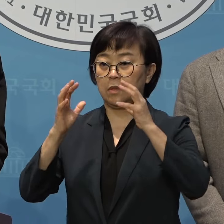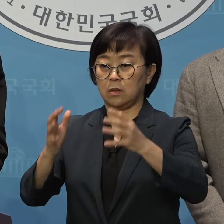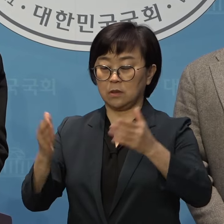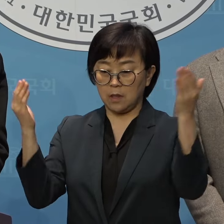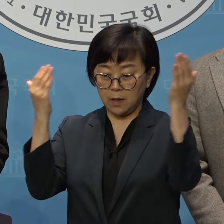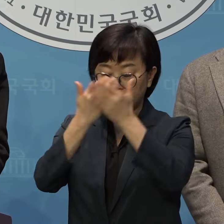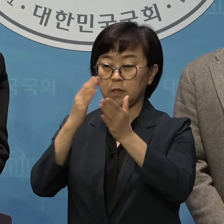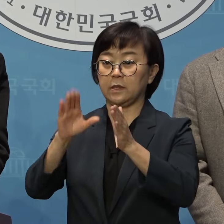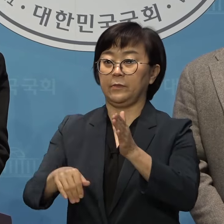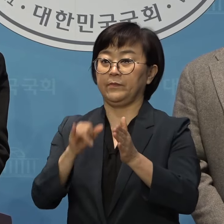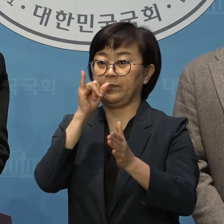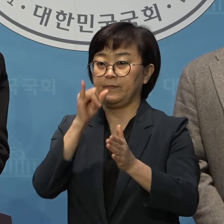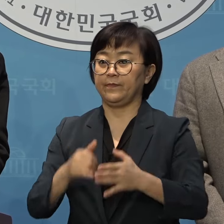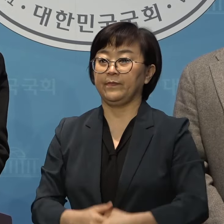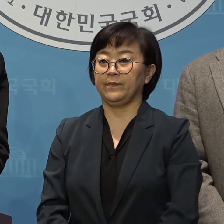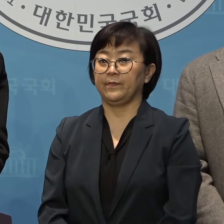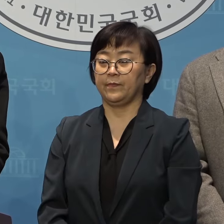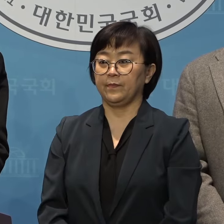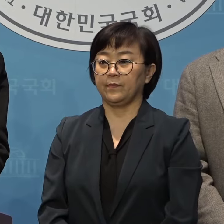암흑기에 들어섰습니다.